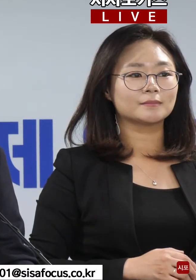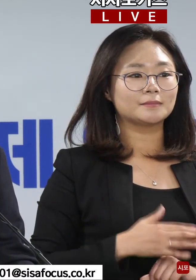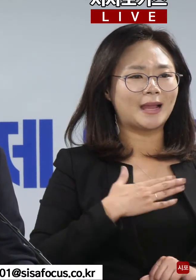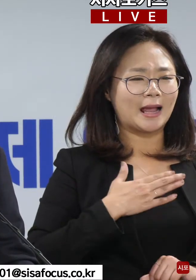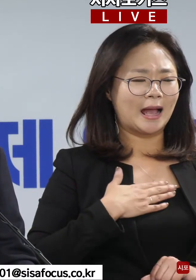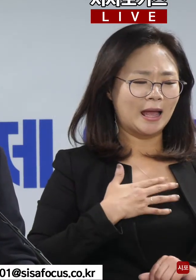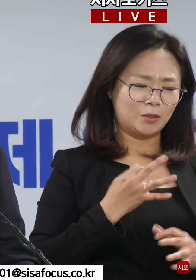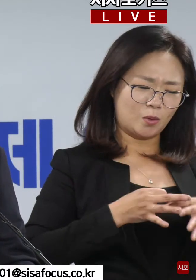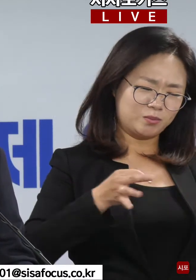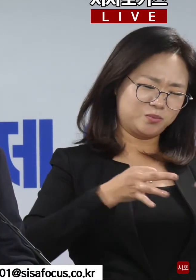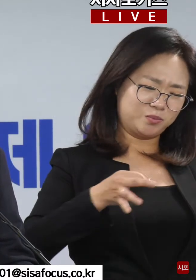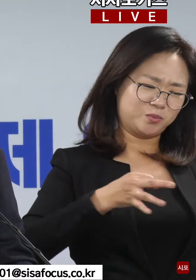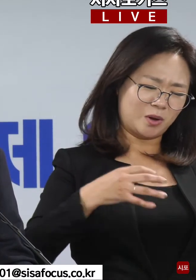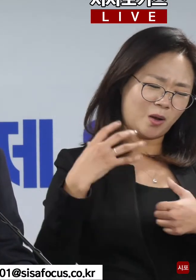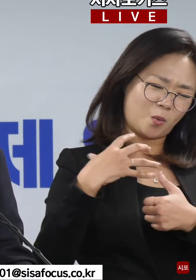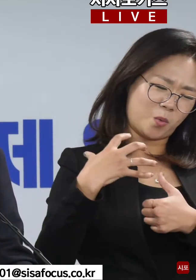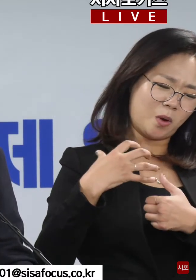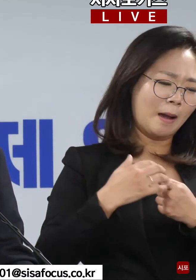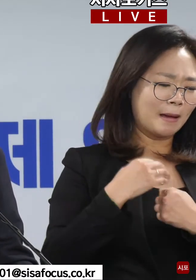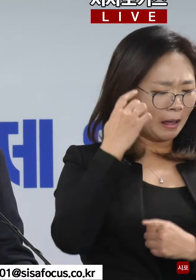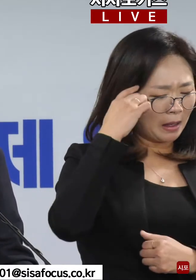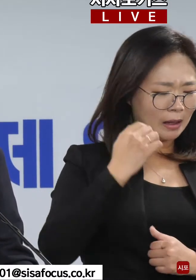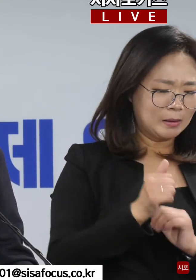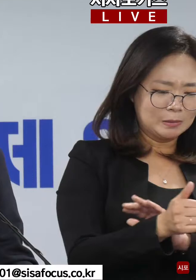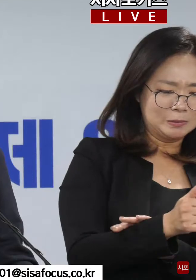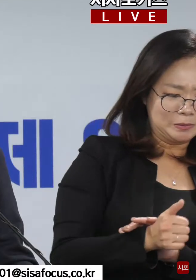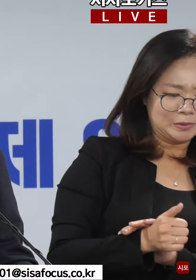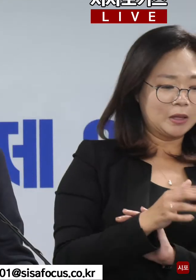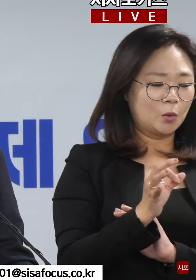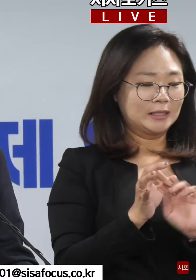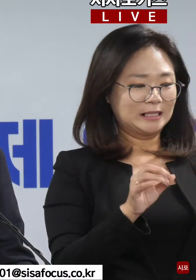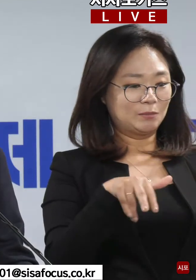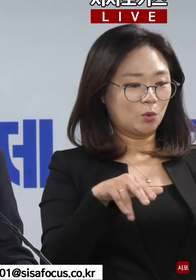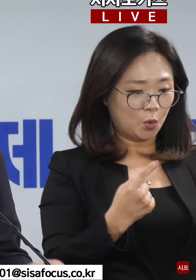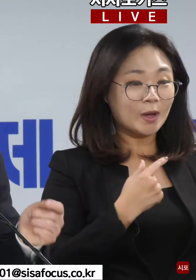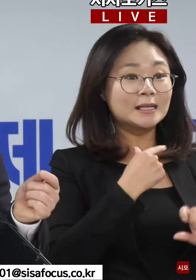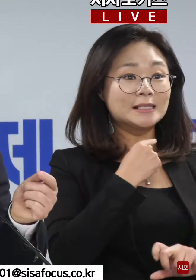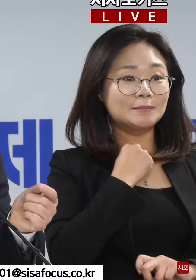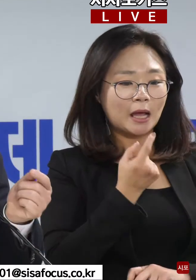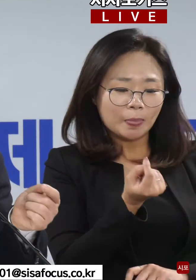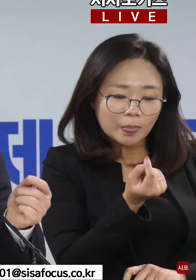포퓰리즘 공격에 좀 이렇게 위축돼 가지고 25조